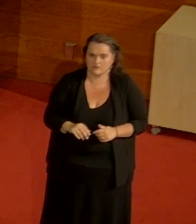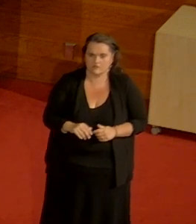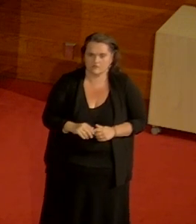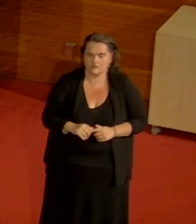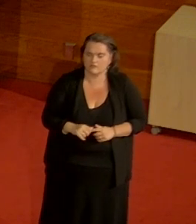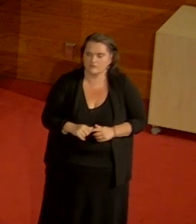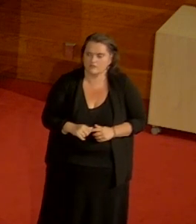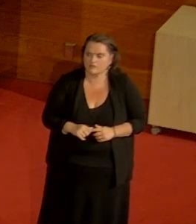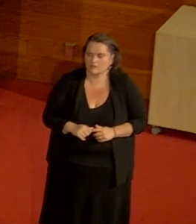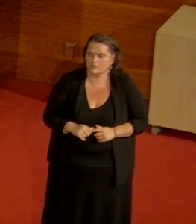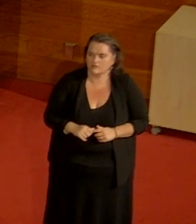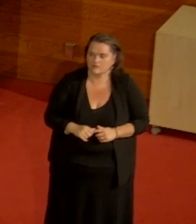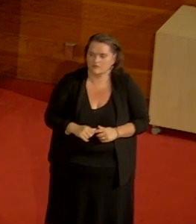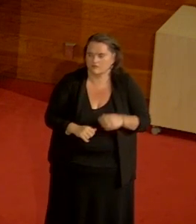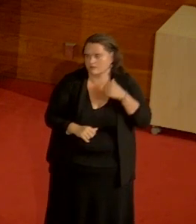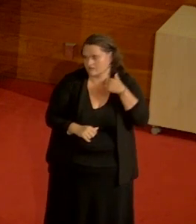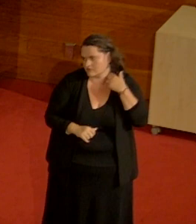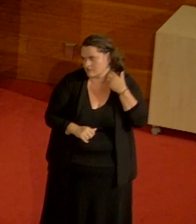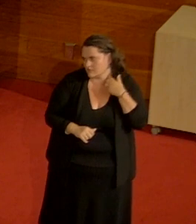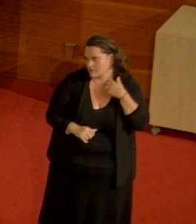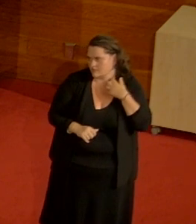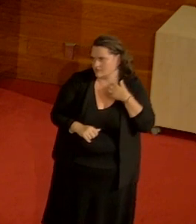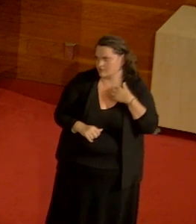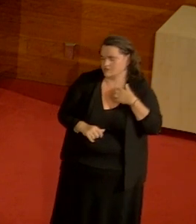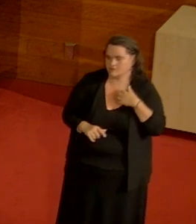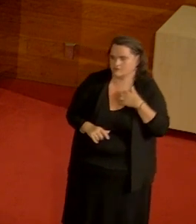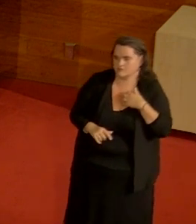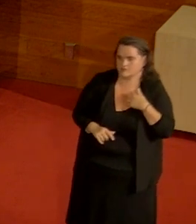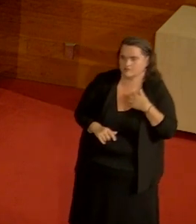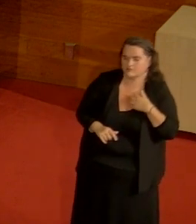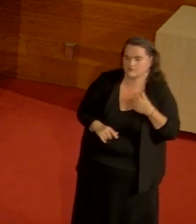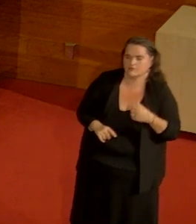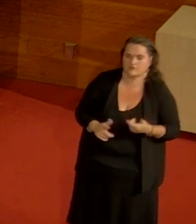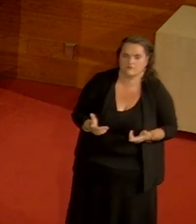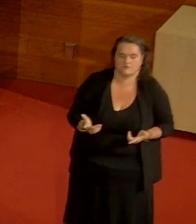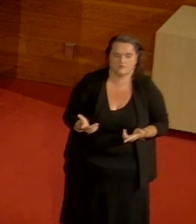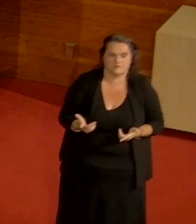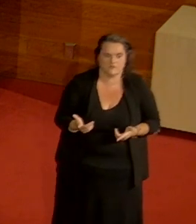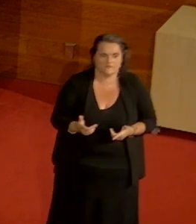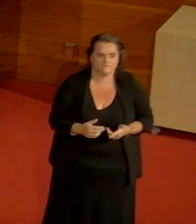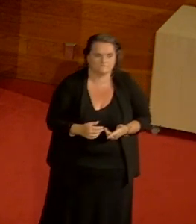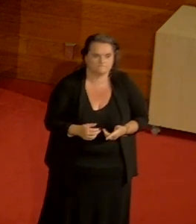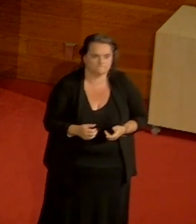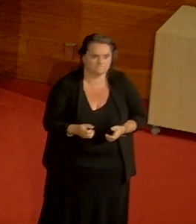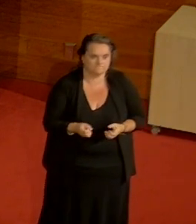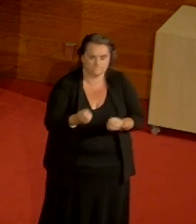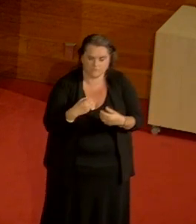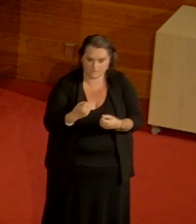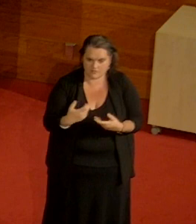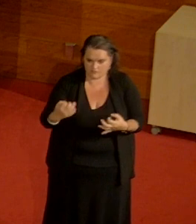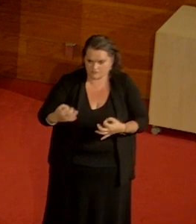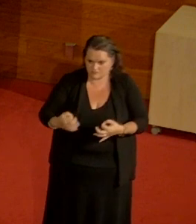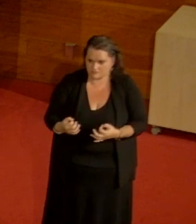sólidas y no perdernos en en no sé en fuentes de posverdad o desinformación o en fin todas